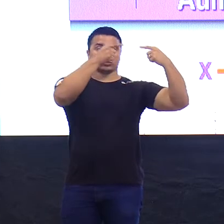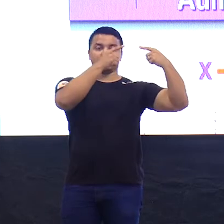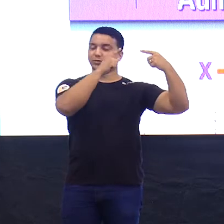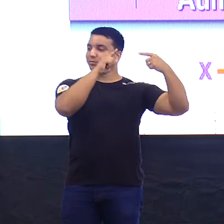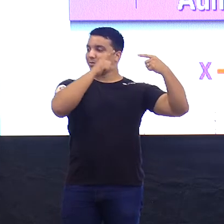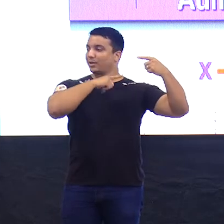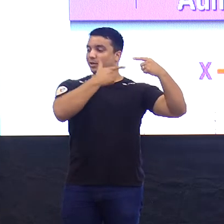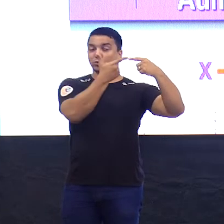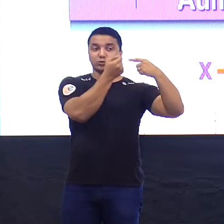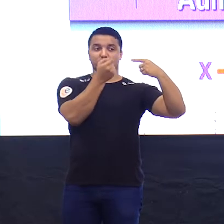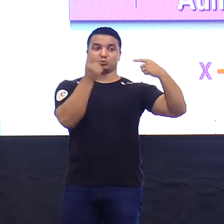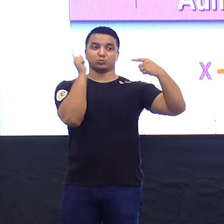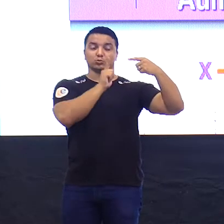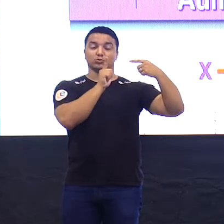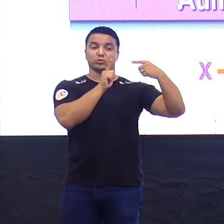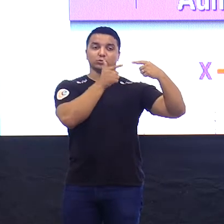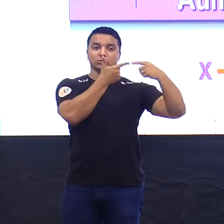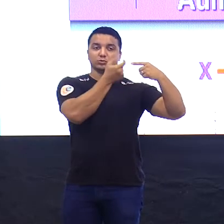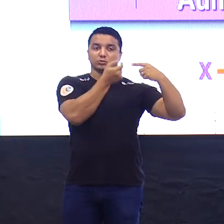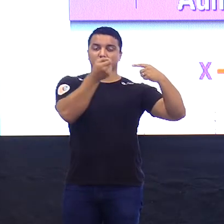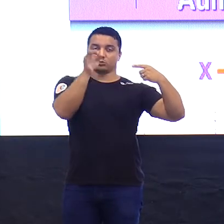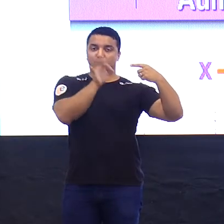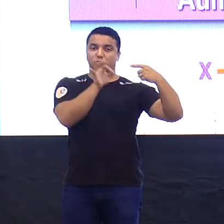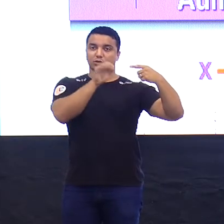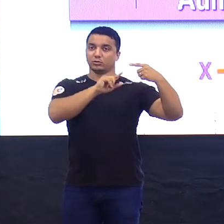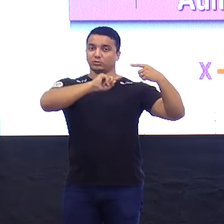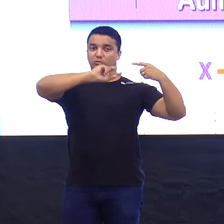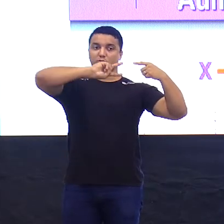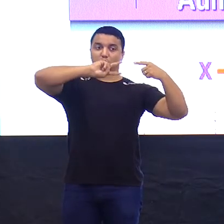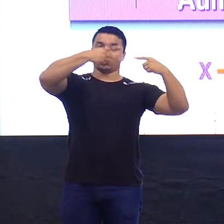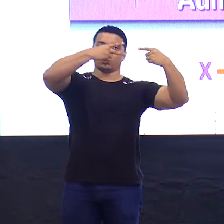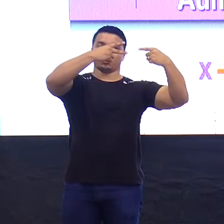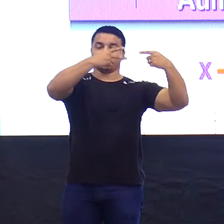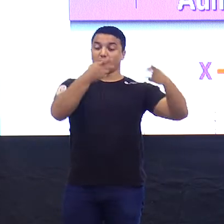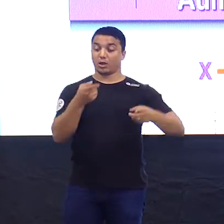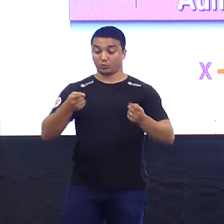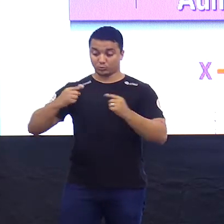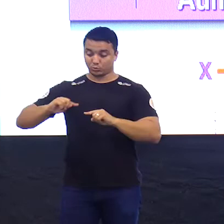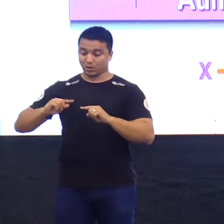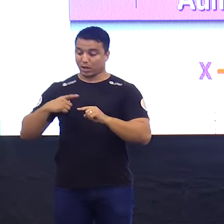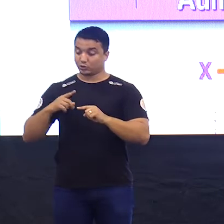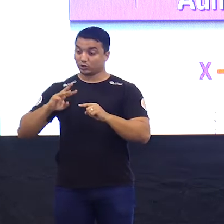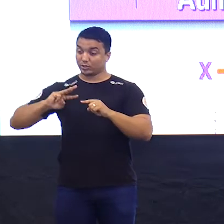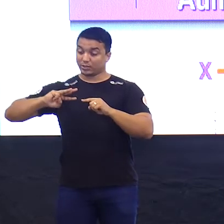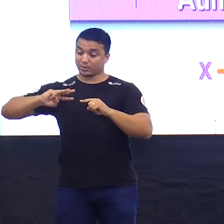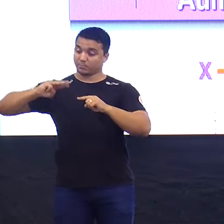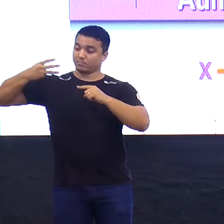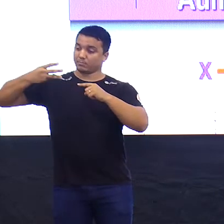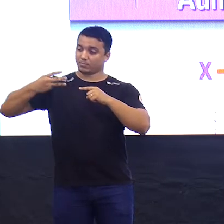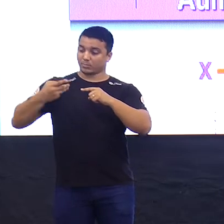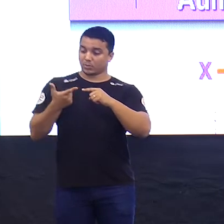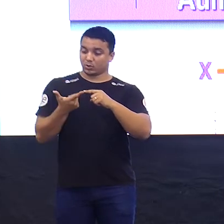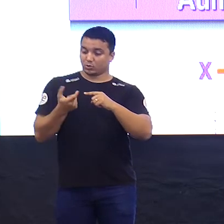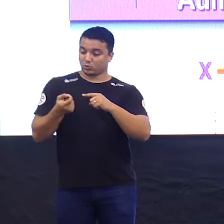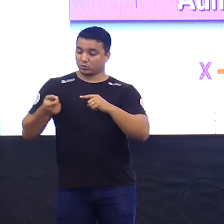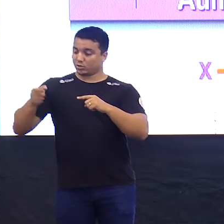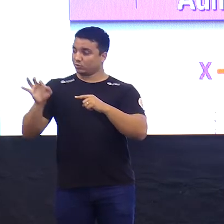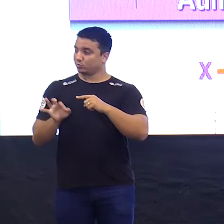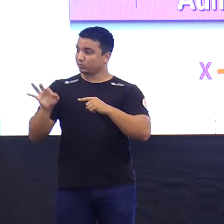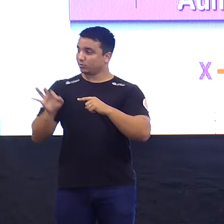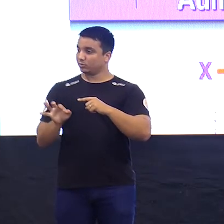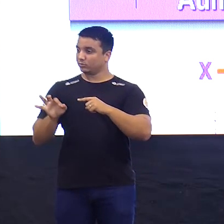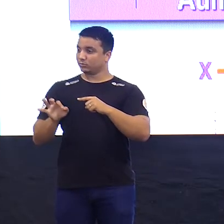para 200%. Ele dobrou. E o de baixo, ele aumentou